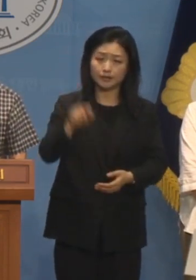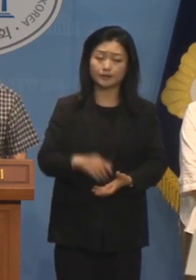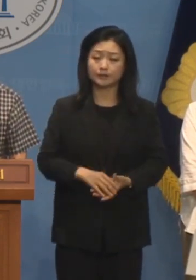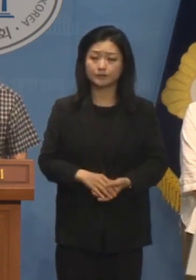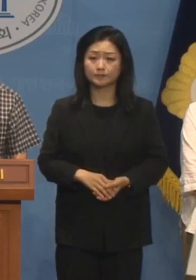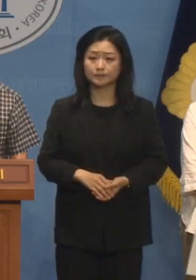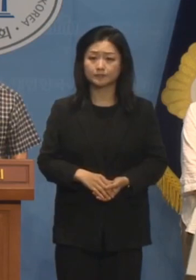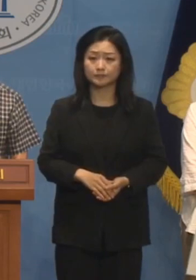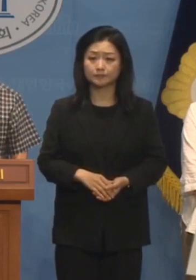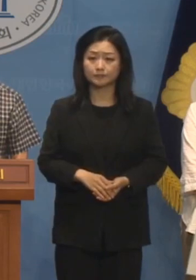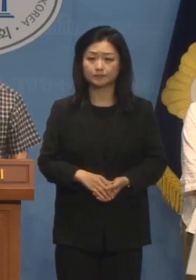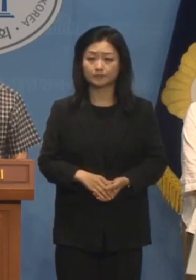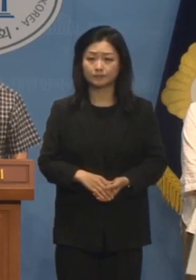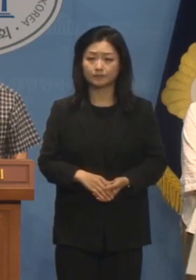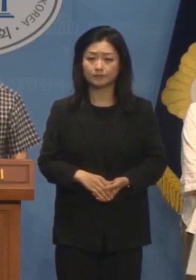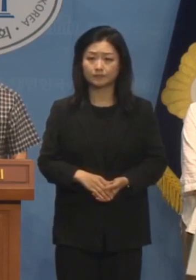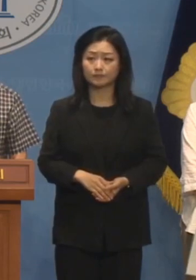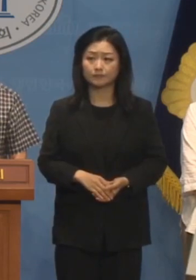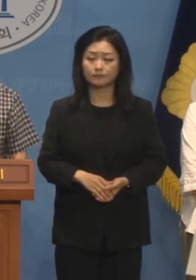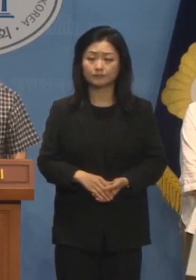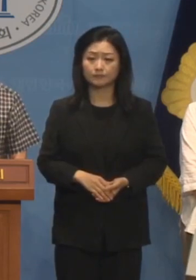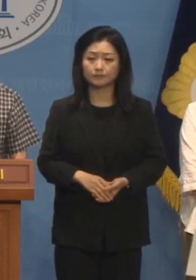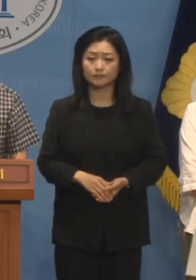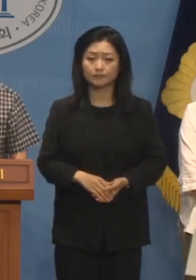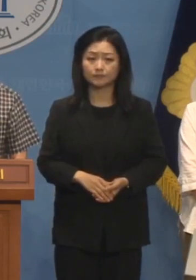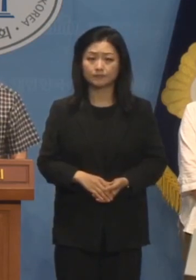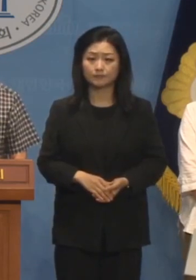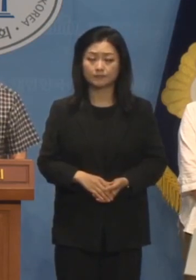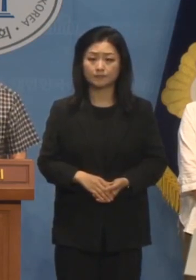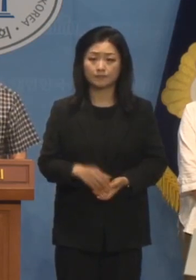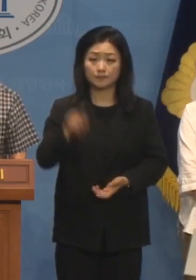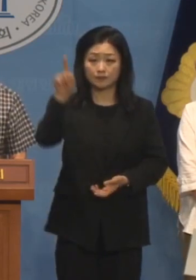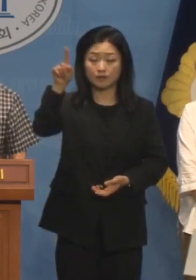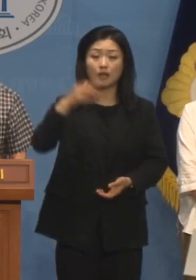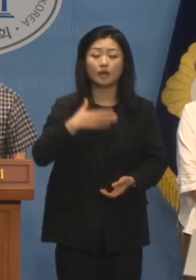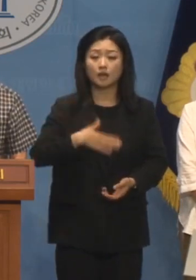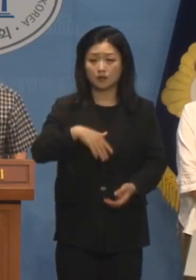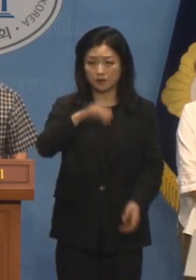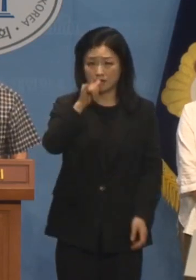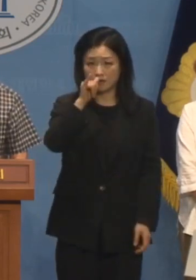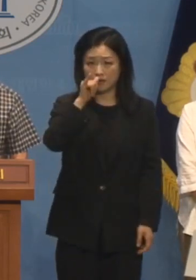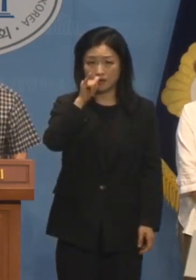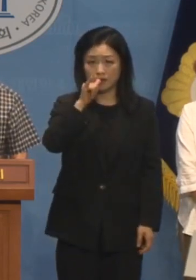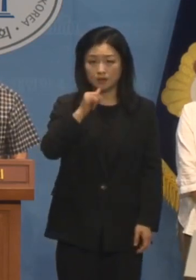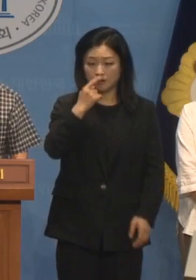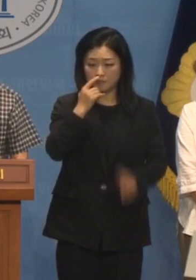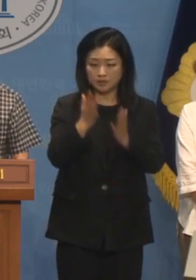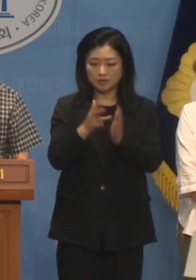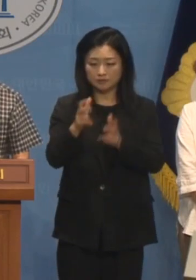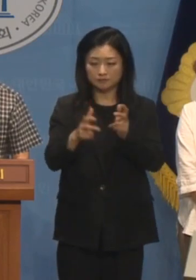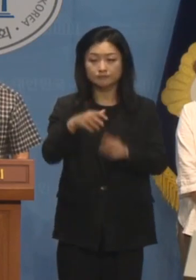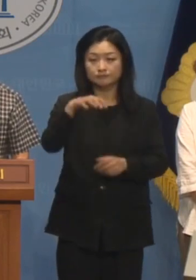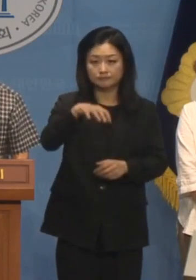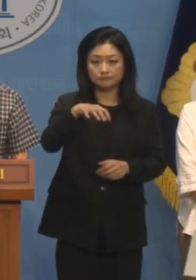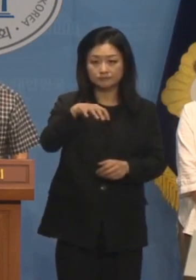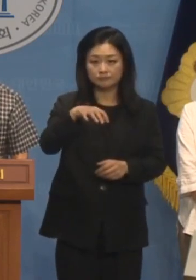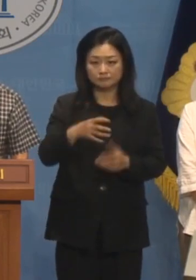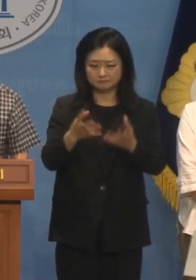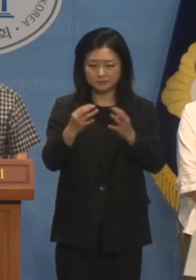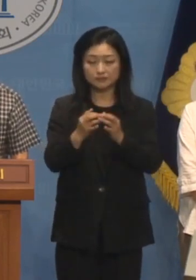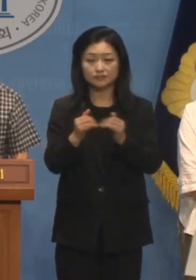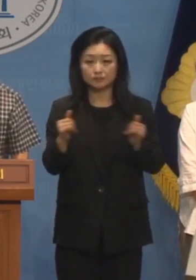생각합니다. 그들은 분명히 알고 있습니다. 자기네 사업장에서 이렇게